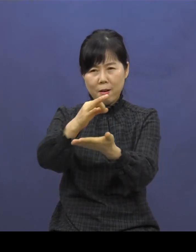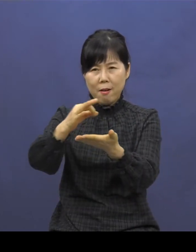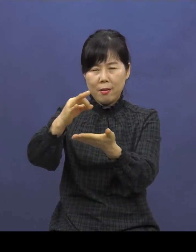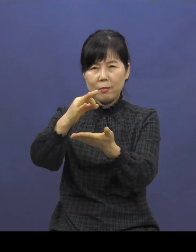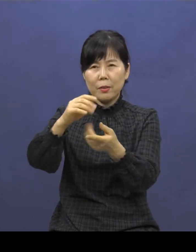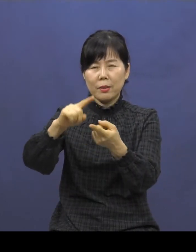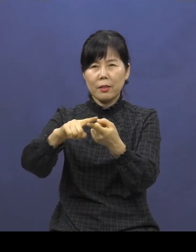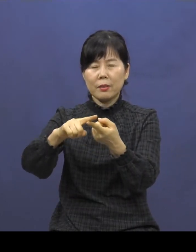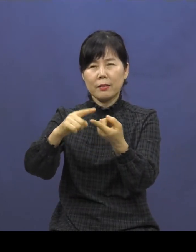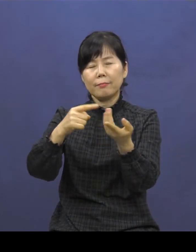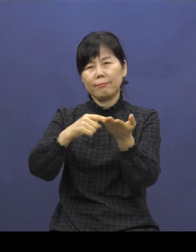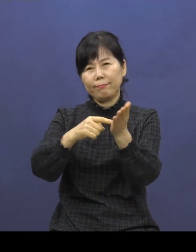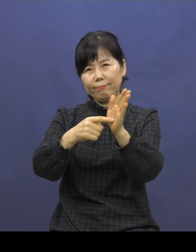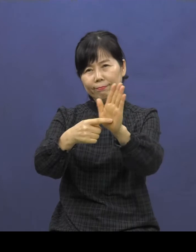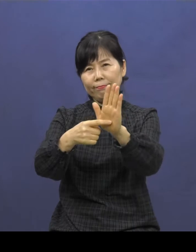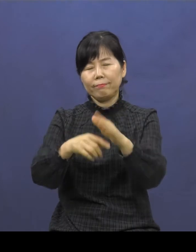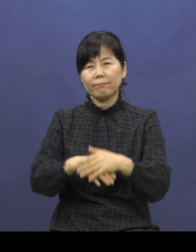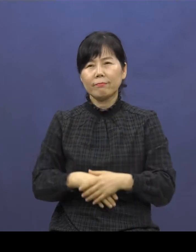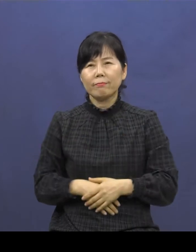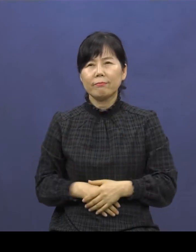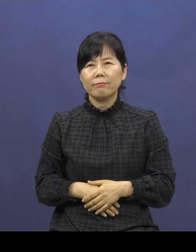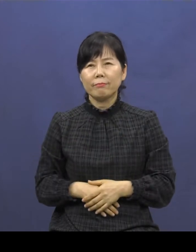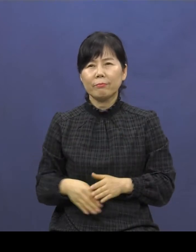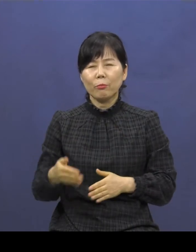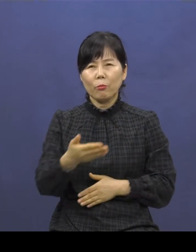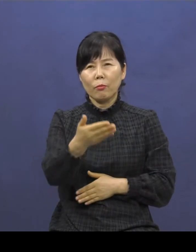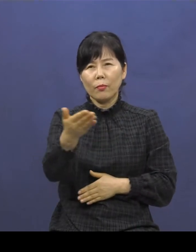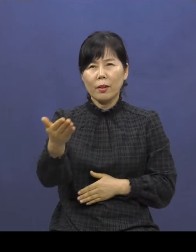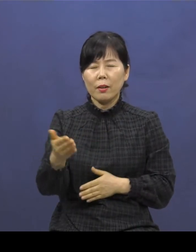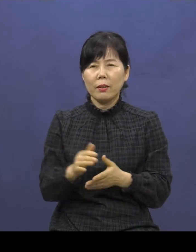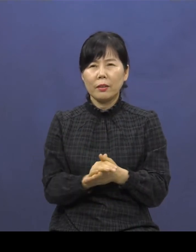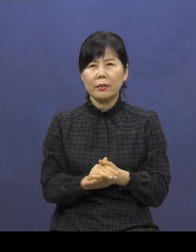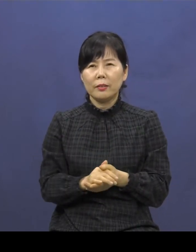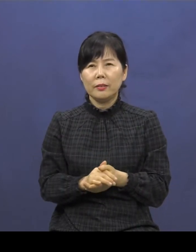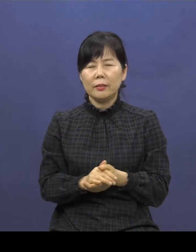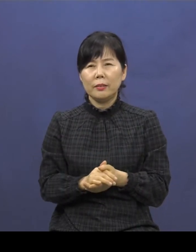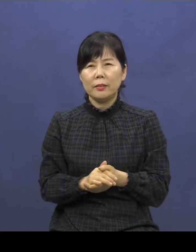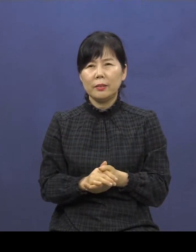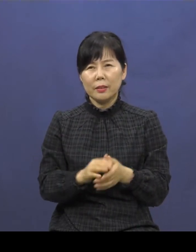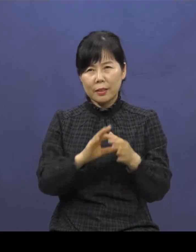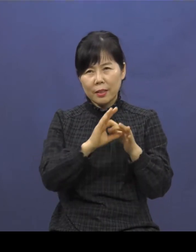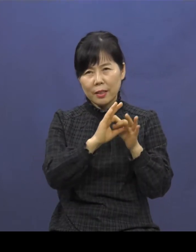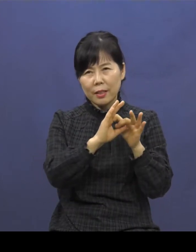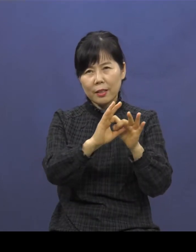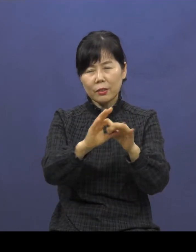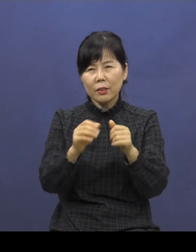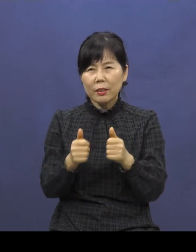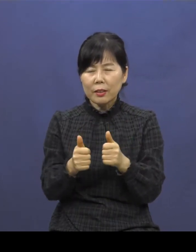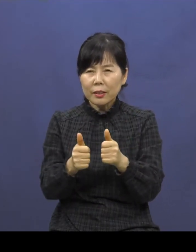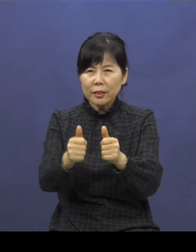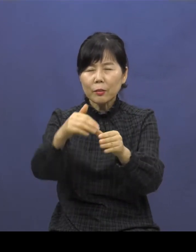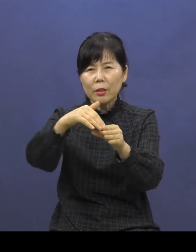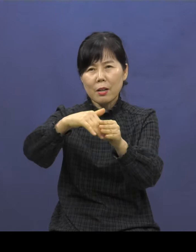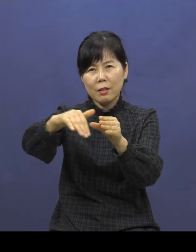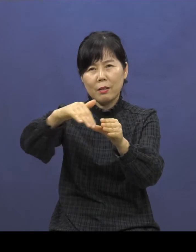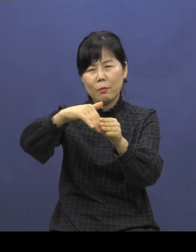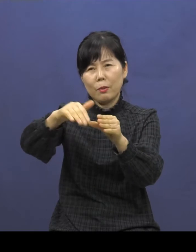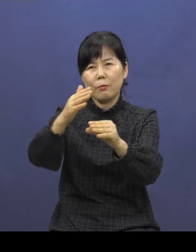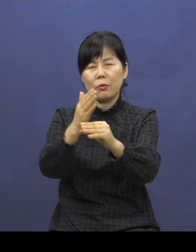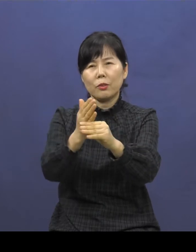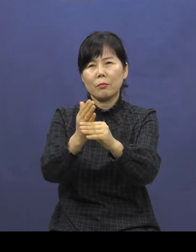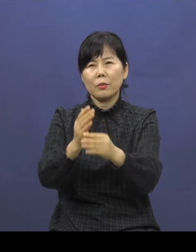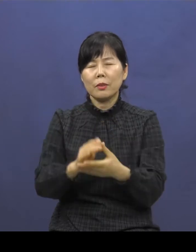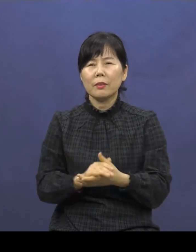헌금에 대해서 또 안내를 드립니다. 여러분들이 계속 열심히 그래도 그 온라인으로 헌금을